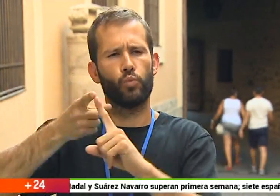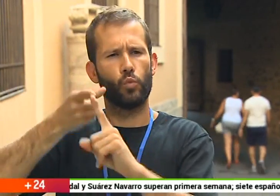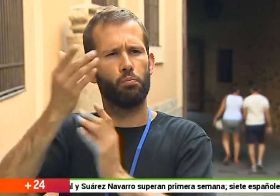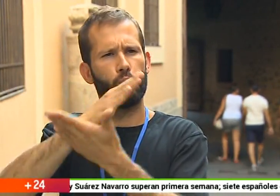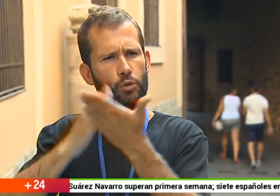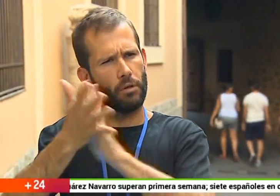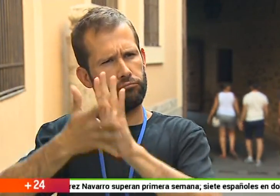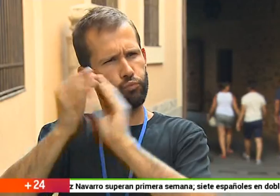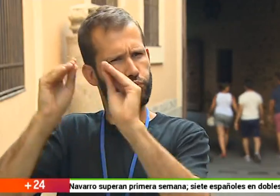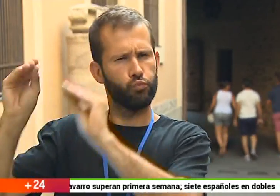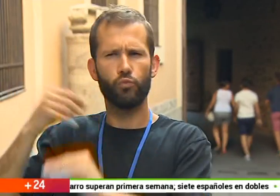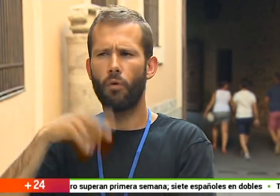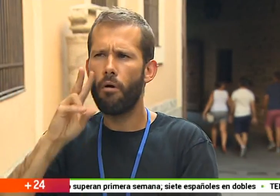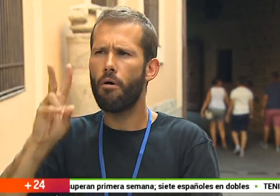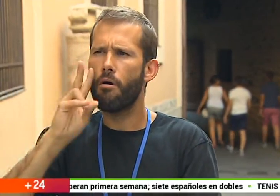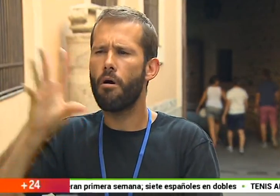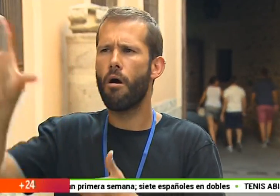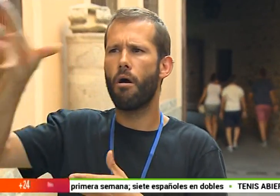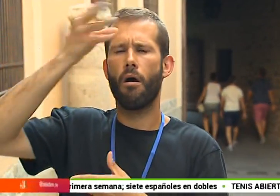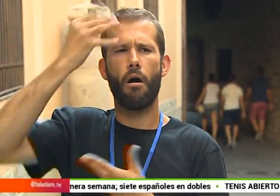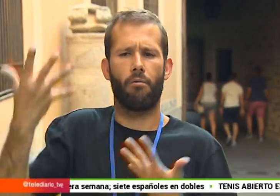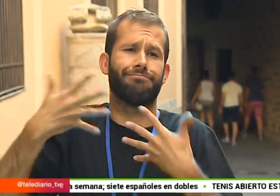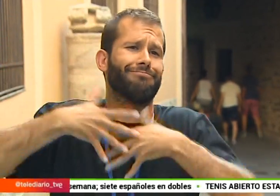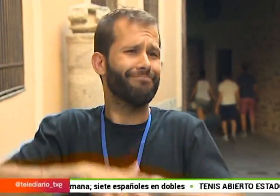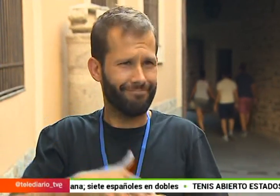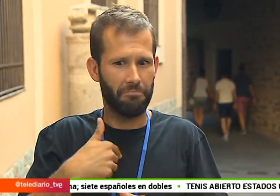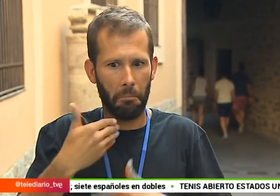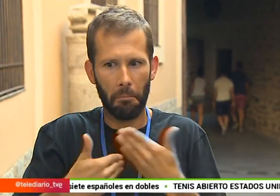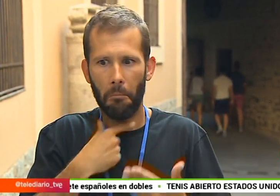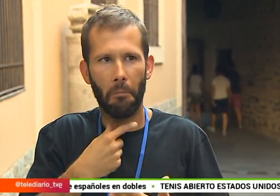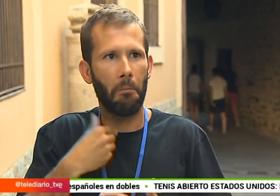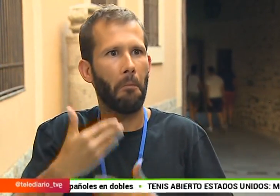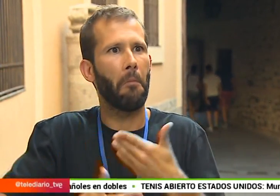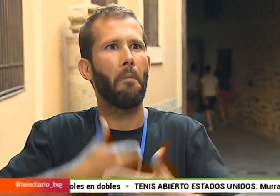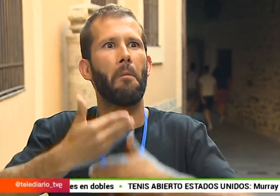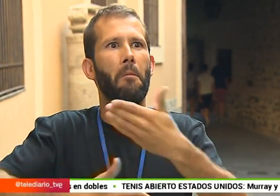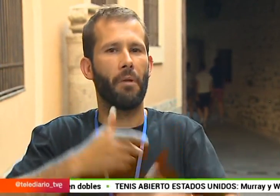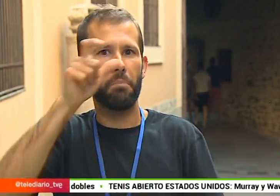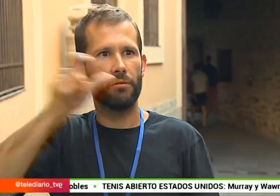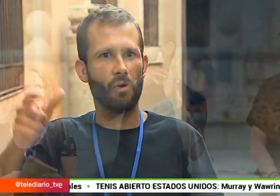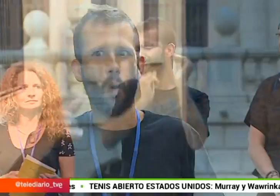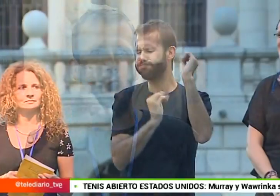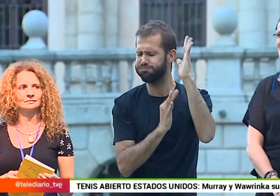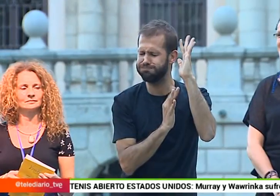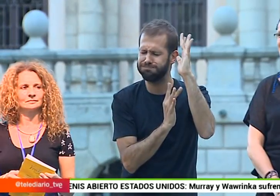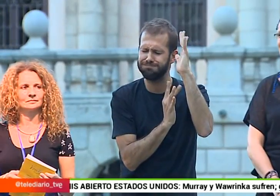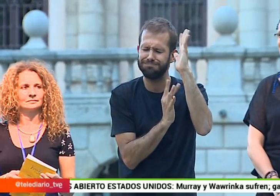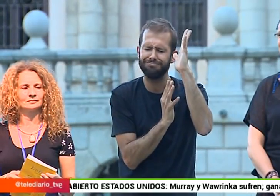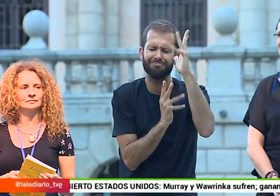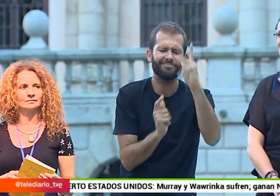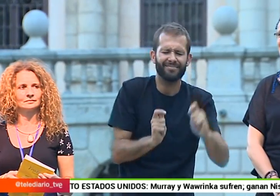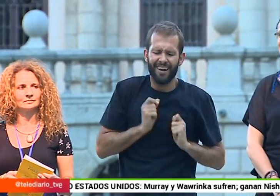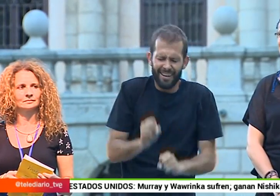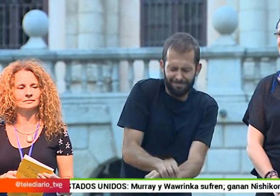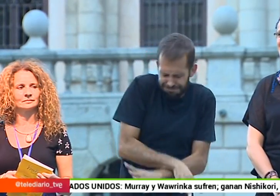extranjeros, que hay mucho más poesía en lengua de signos en el extranjero, fui aprendiendo y fue una cosa que fue formando parte de mí. Y así sus